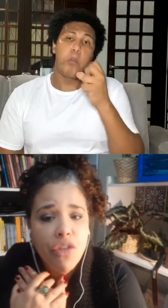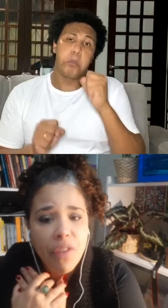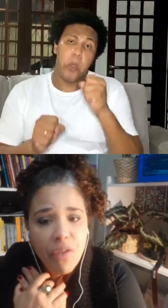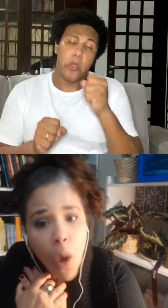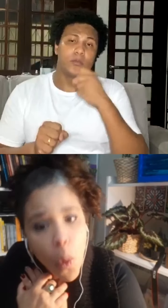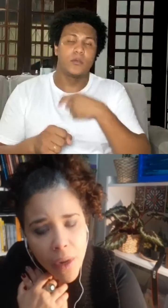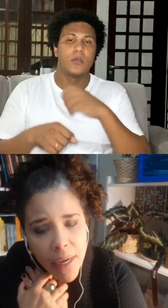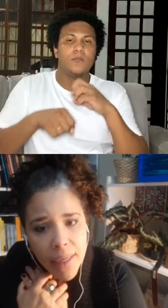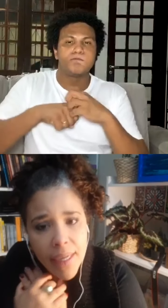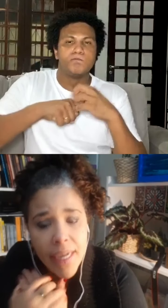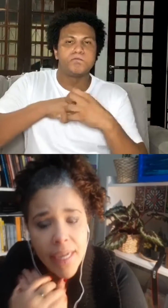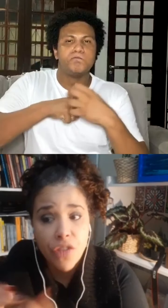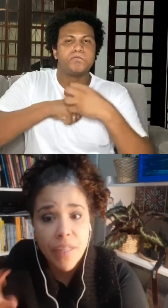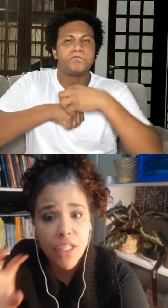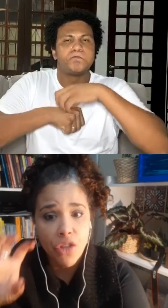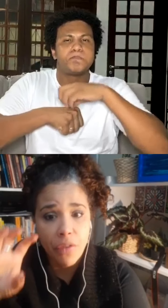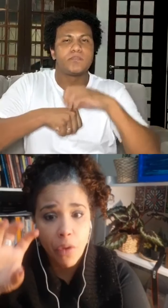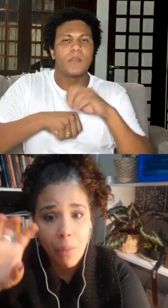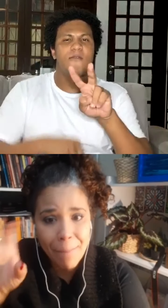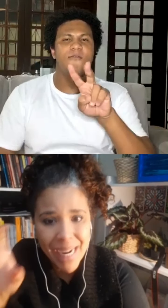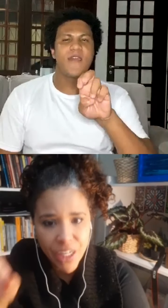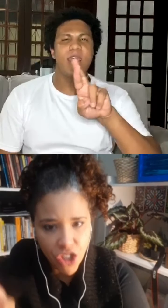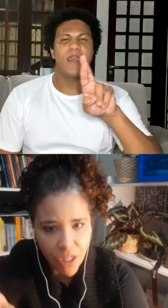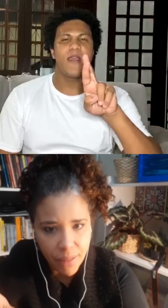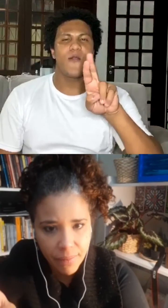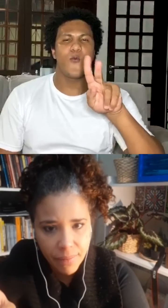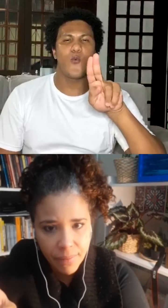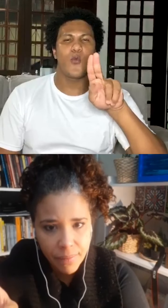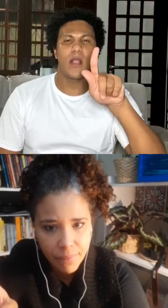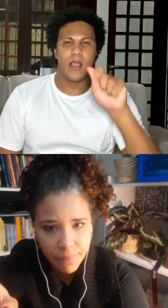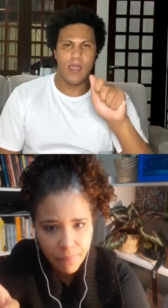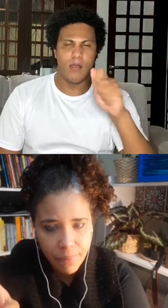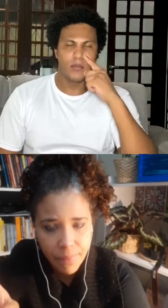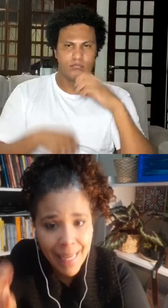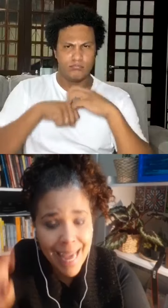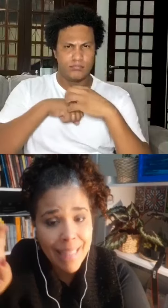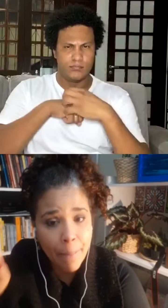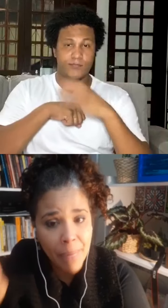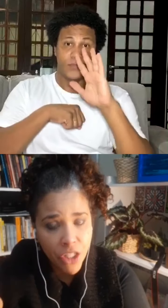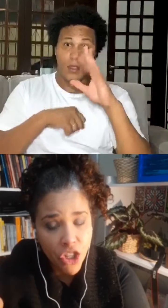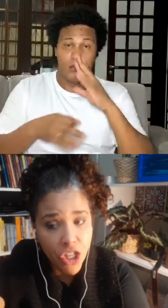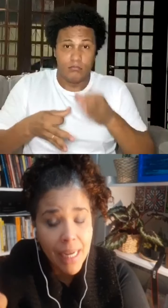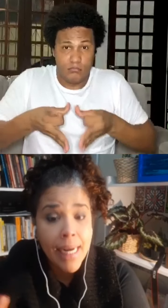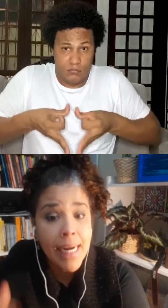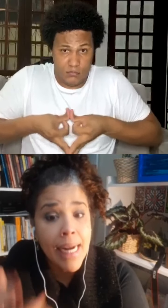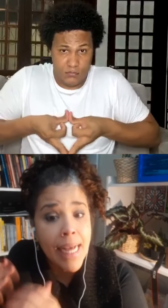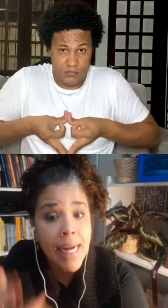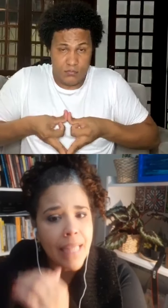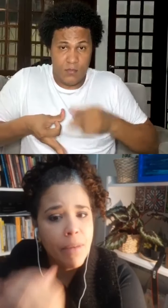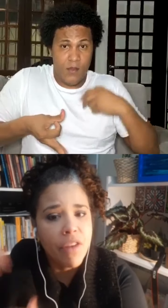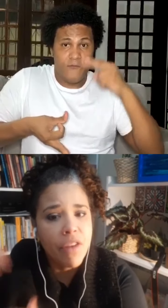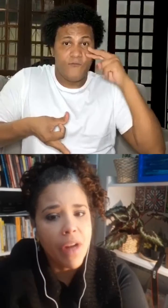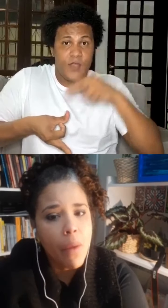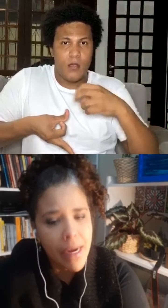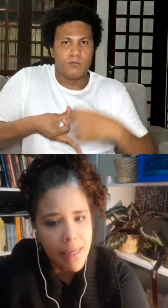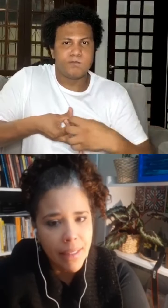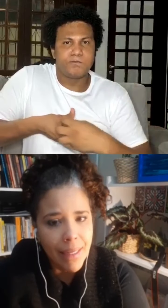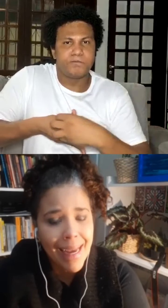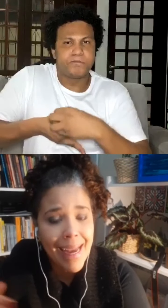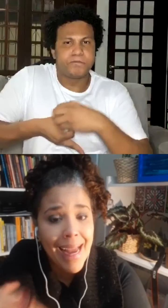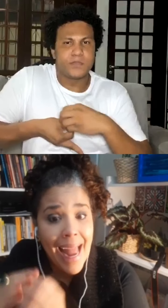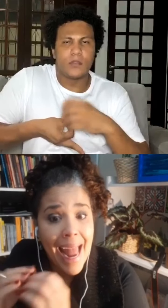vê verruga. Às vezes a gente vê uma mancha. E essa mancha nem sempre vai virar o